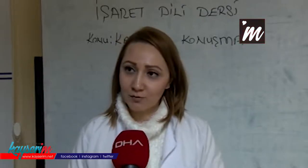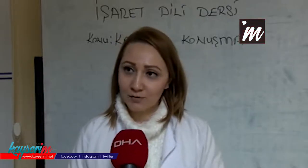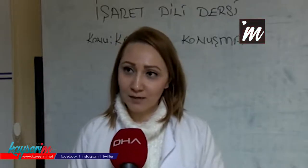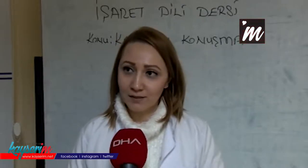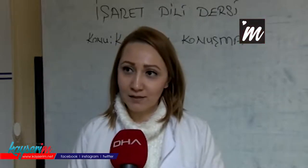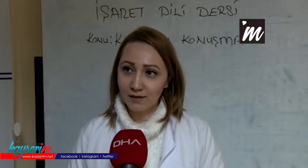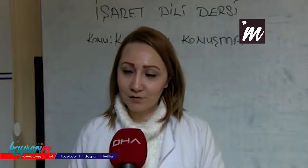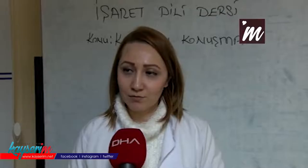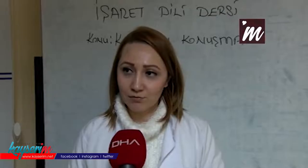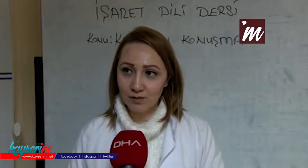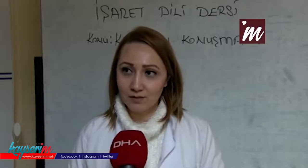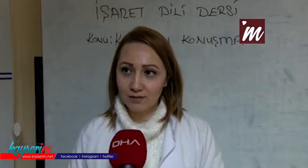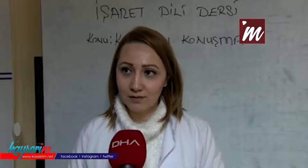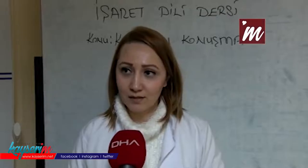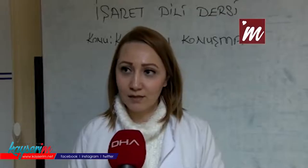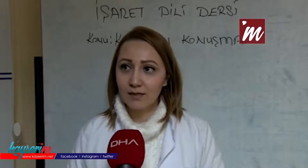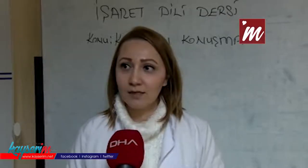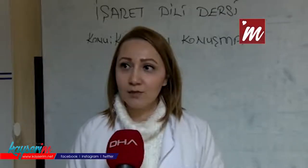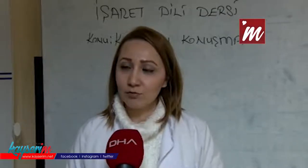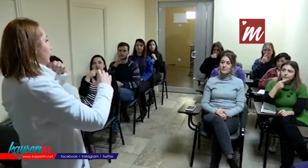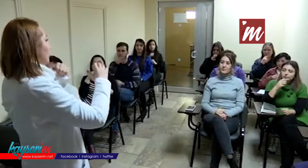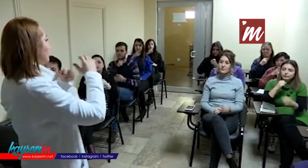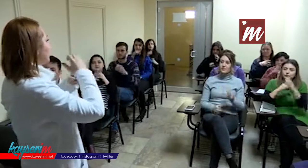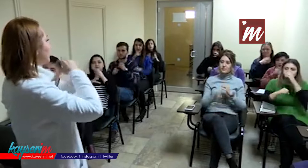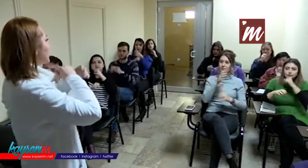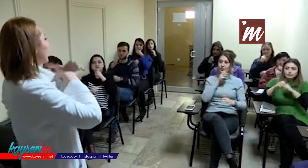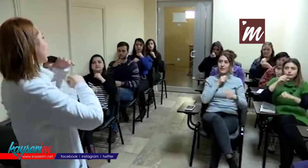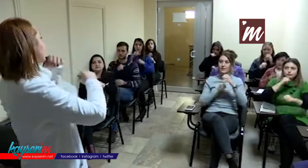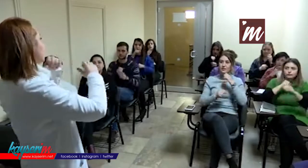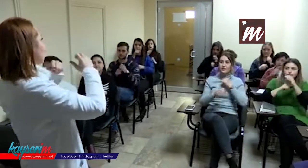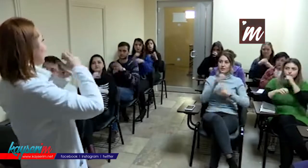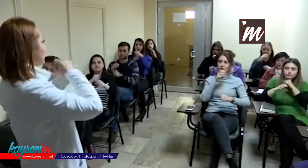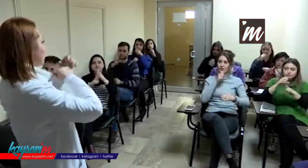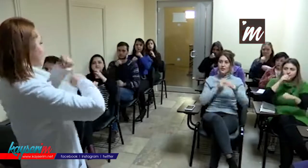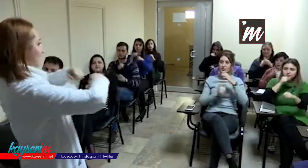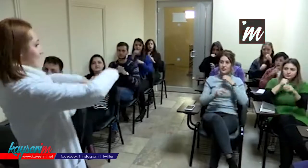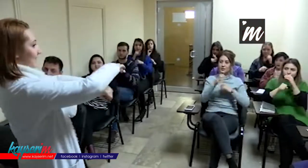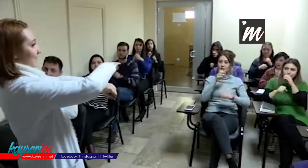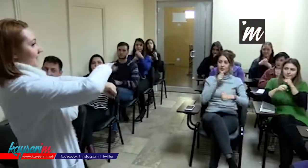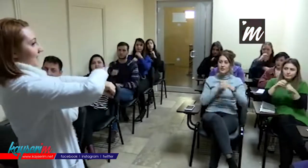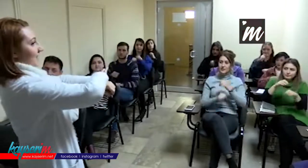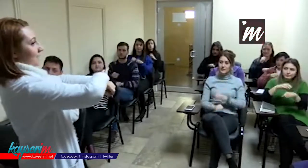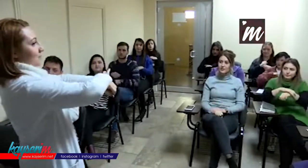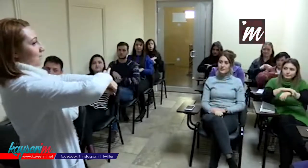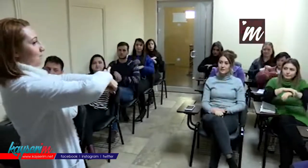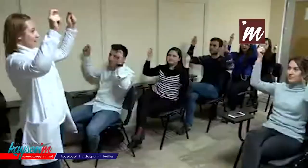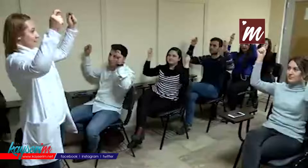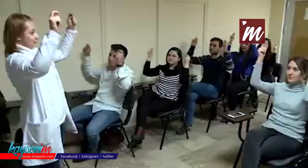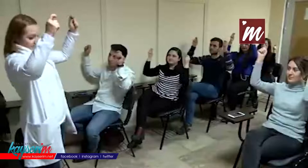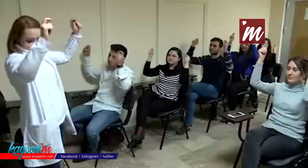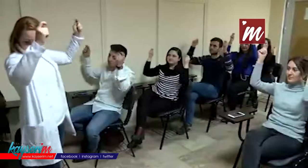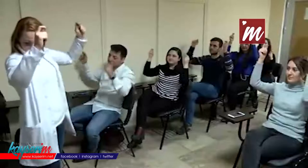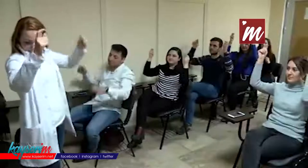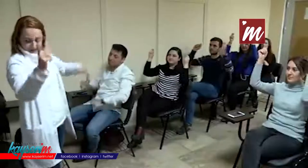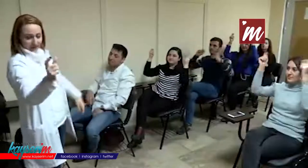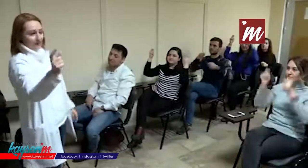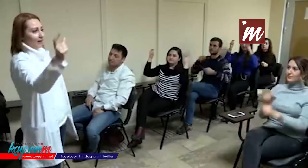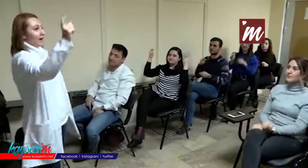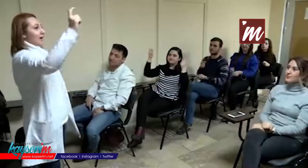yöntemlerini anlatıyoruz Aslında yolda gördükleri zaman yardım olacak şekilde e konuşmalarını sağlıyoruz bu